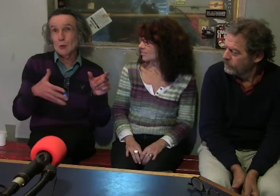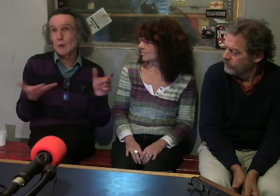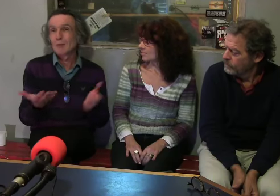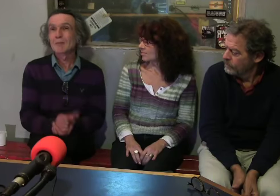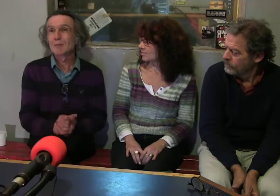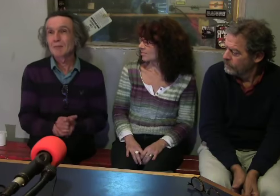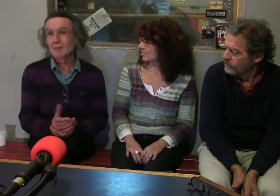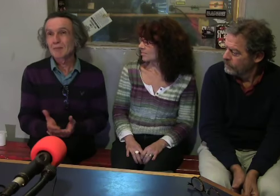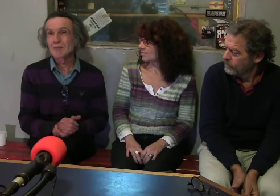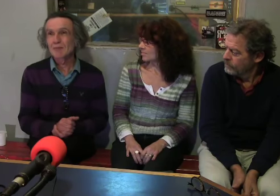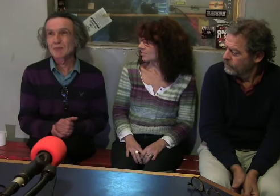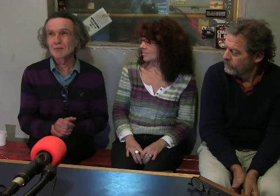que celui-là, il y a seulement le mot sourd.